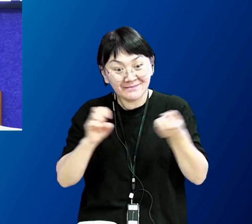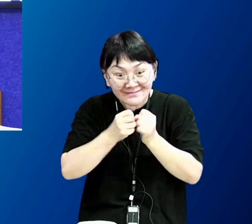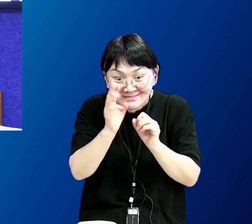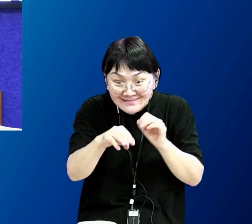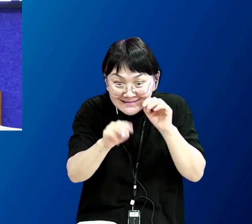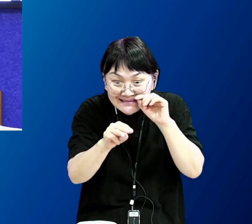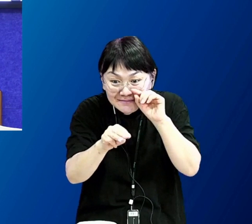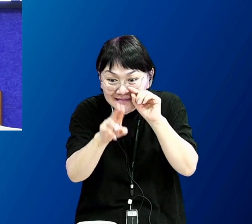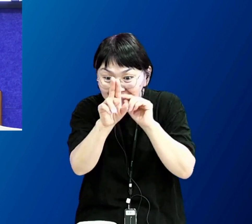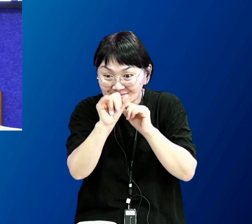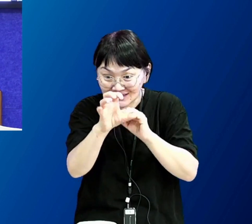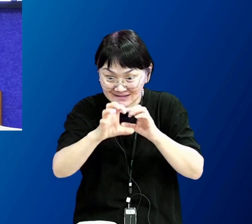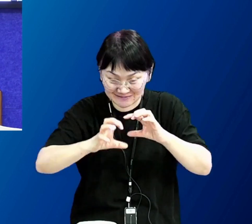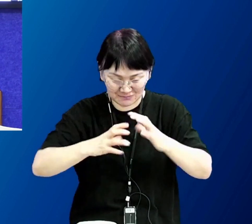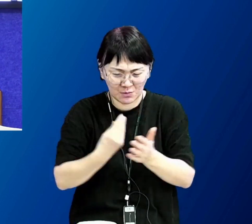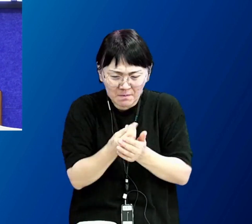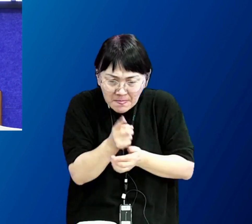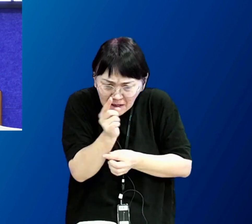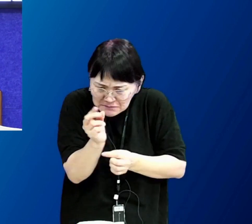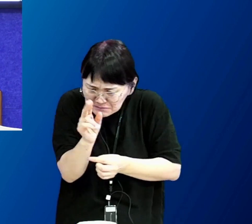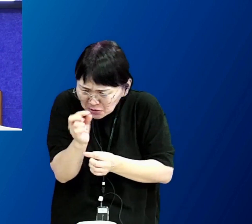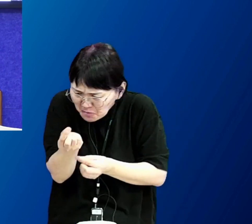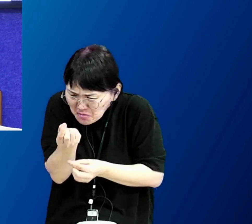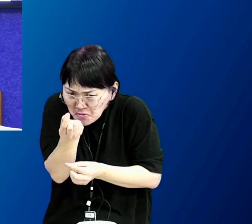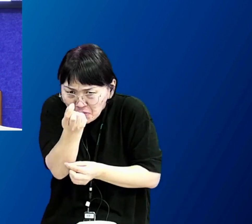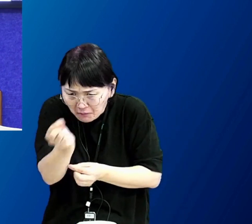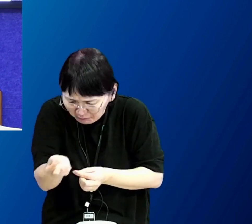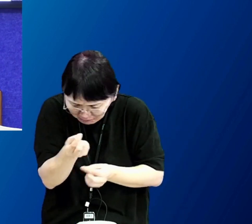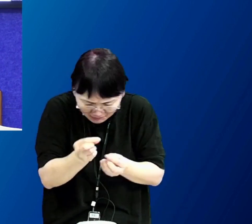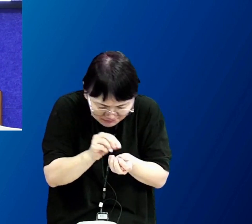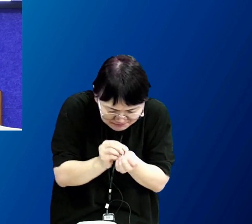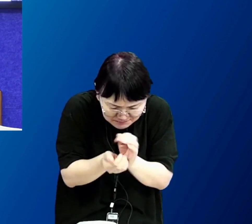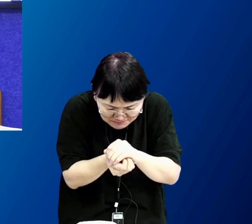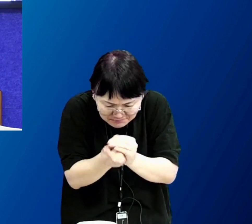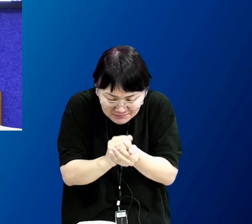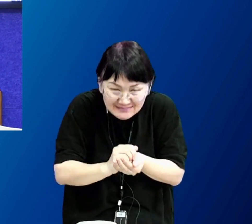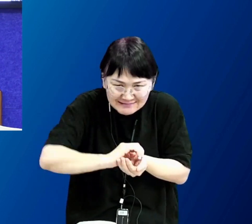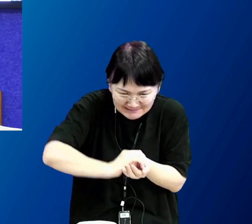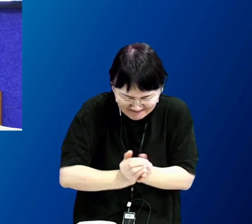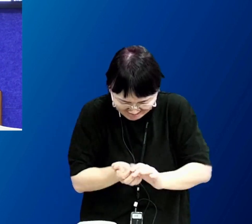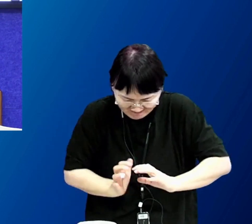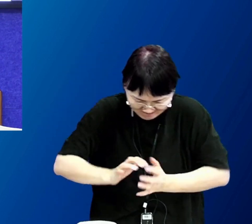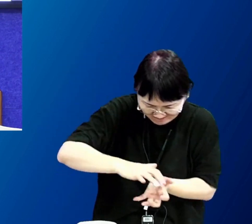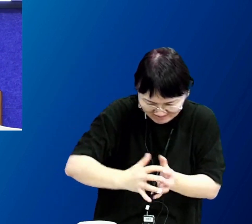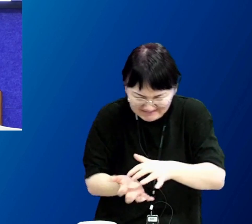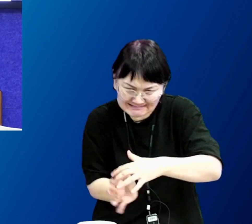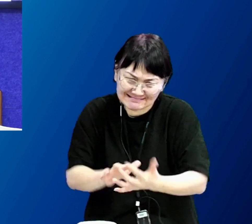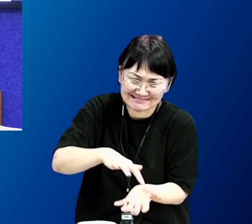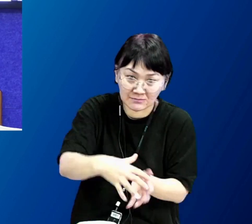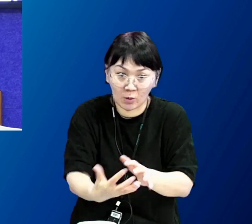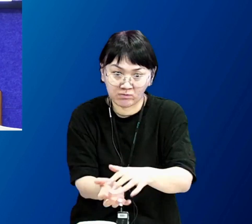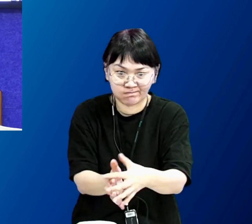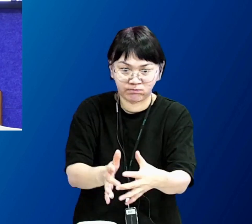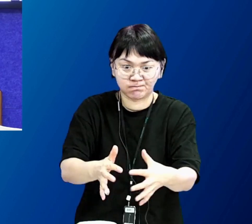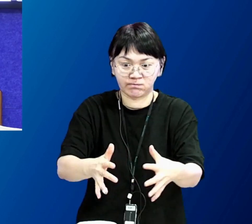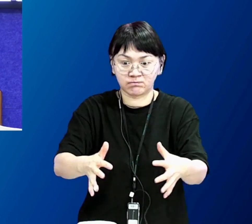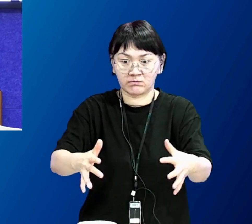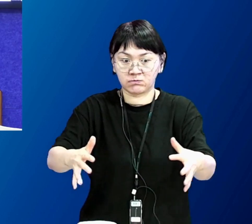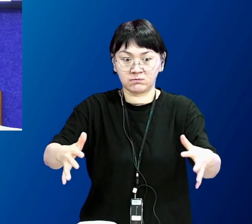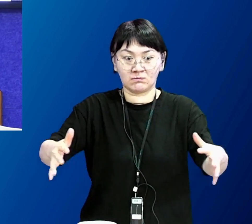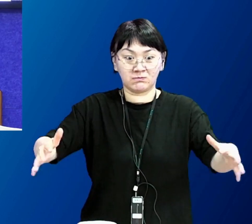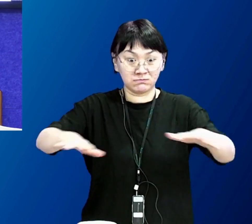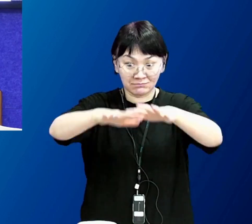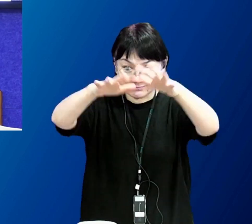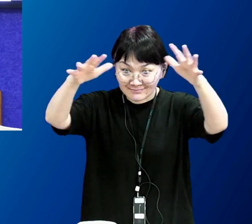Тэгдэг үз. Тэгэд яг өнхрүүлдэг. Өнхрөх тосом нөгөө цас нь бүрлөө томорсоор томорсоор бүр том болно